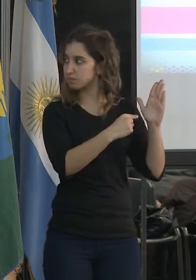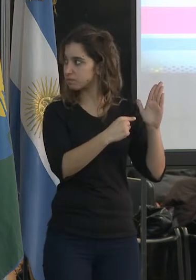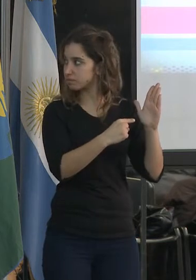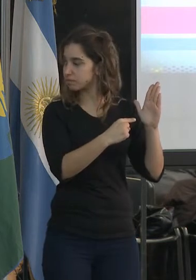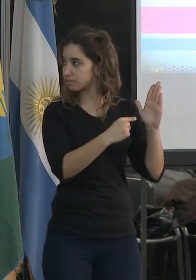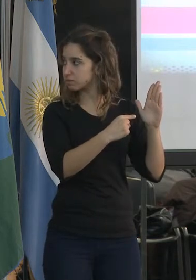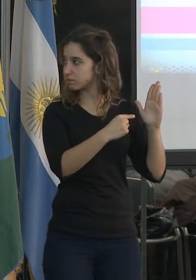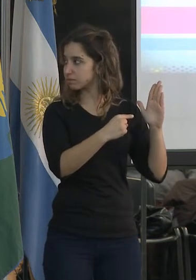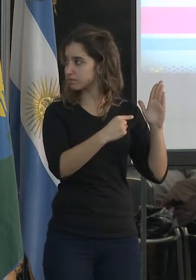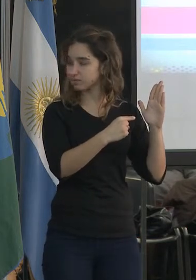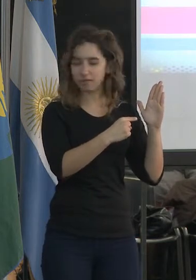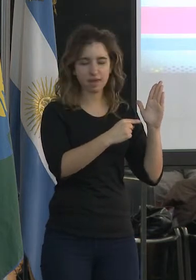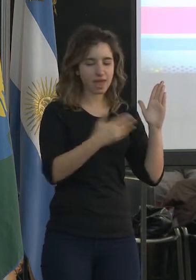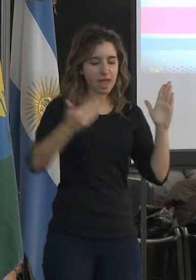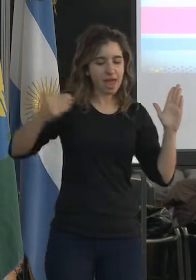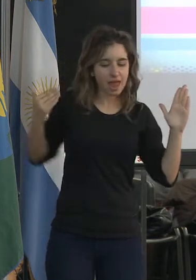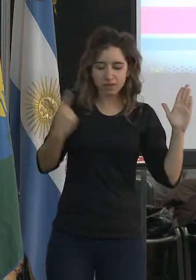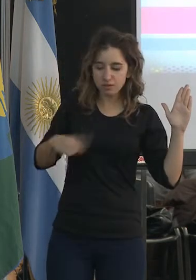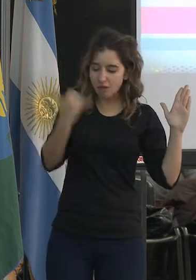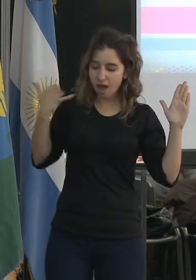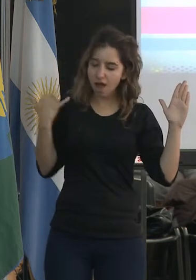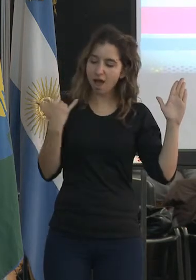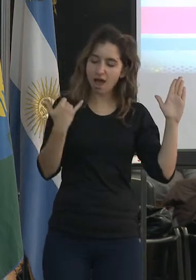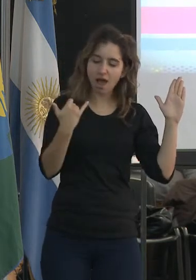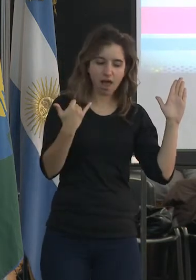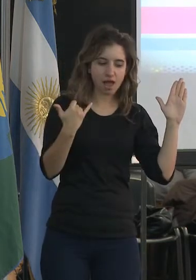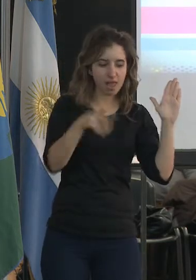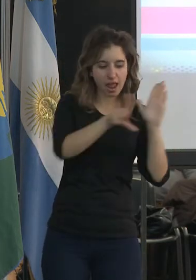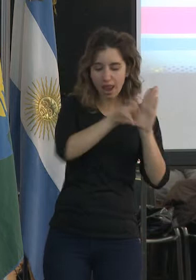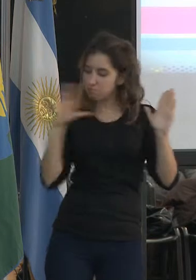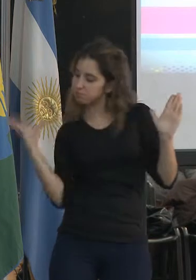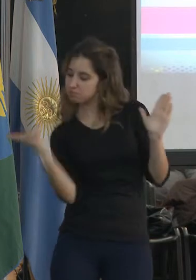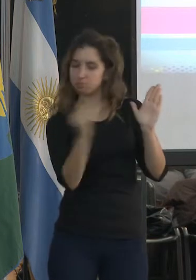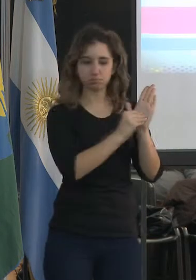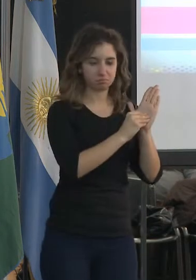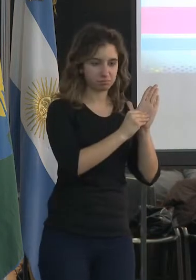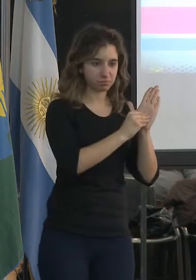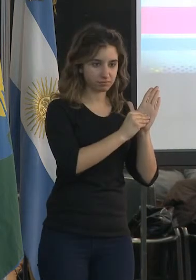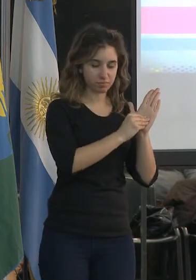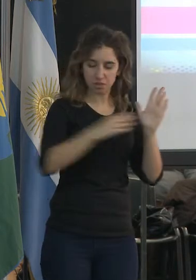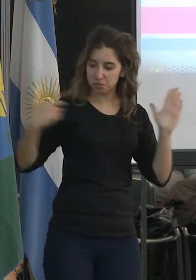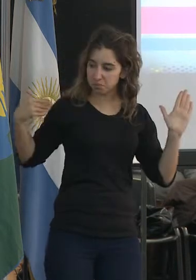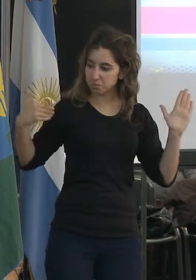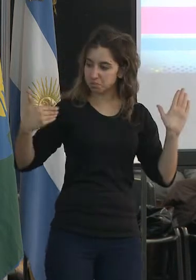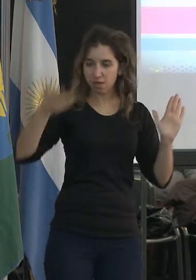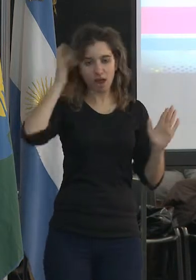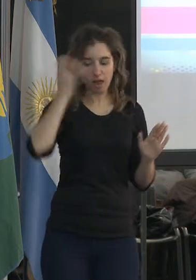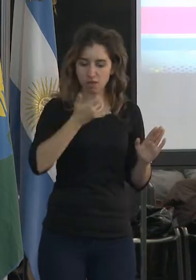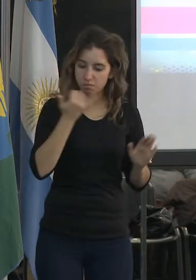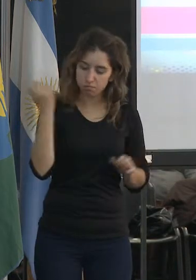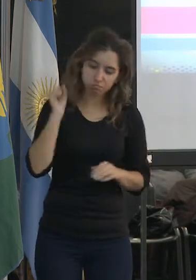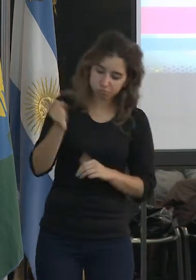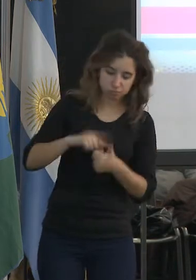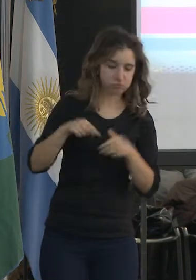recoge cosas que ya estaban en el espectro. Nosotros tenemos un espectro que es el que está. Las radios que tenemos, los cables